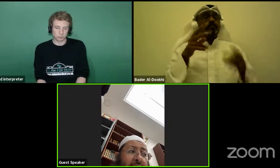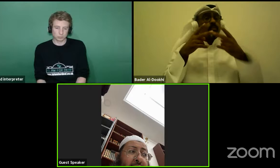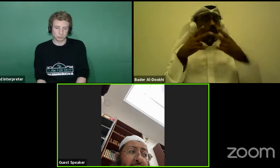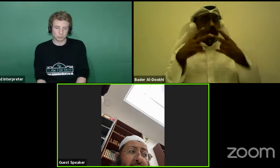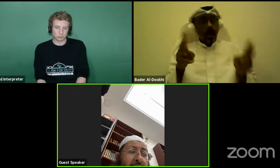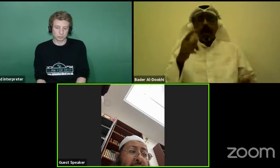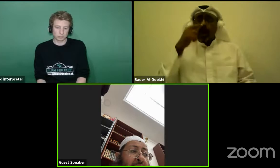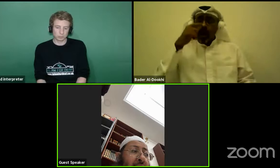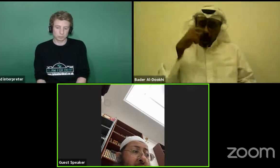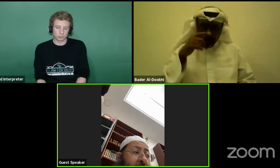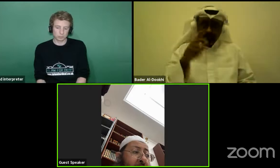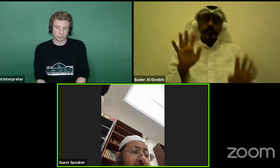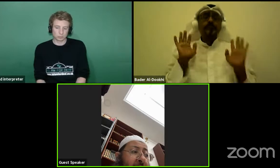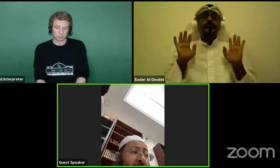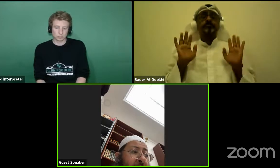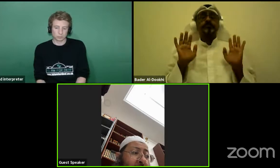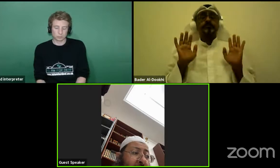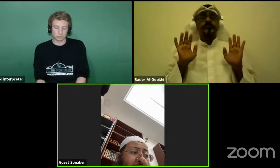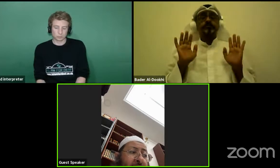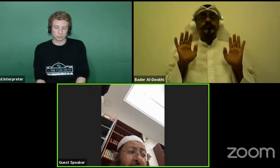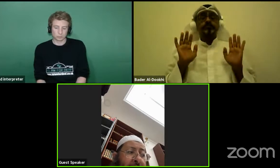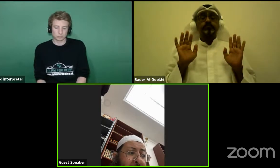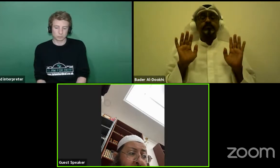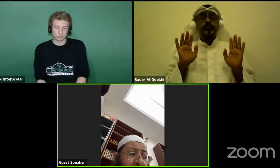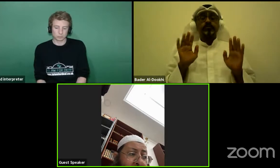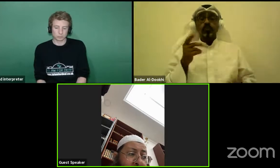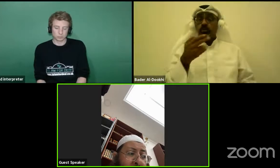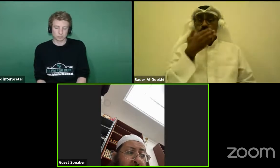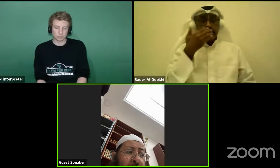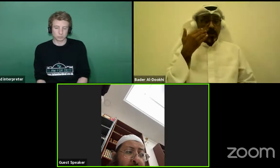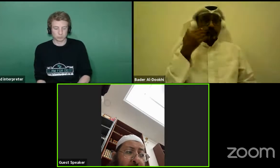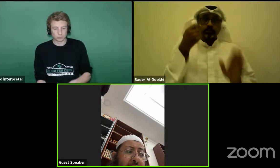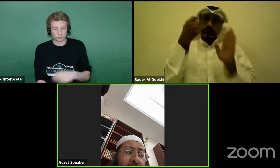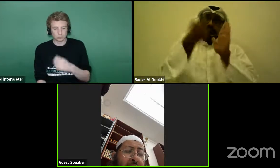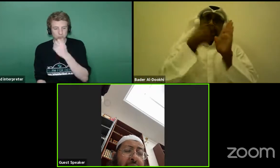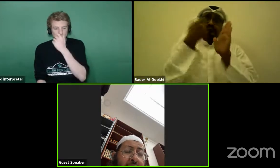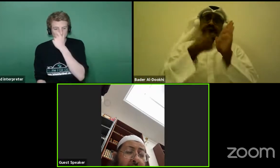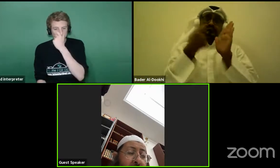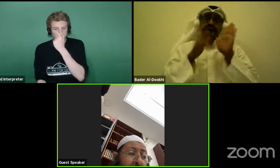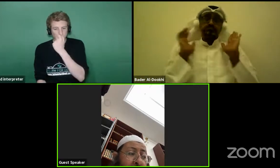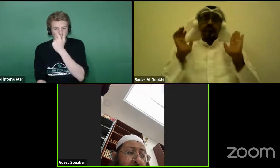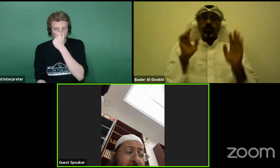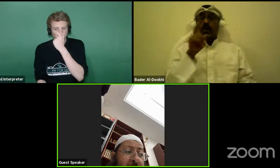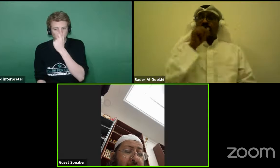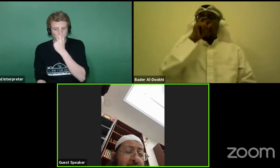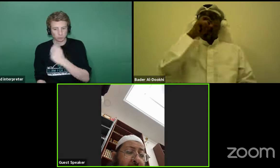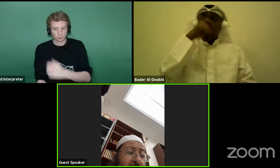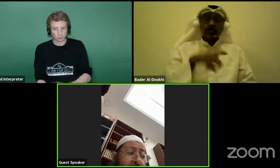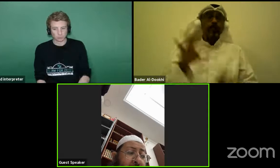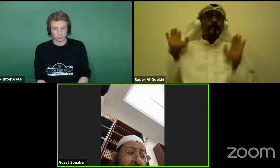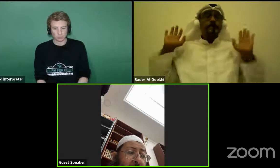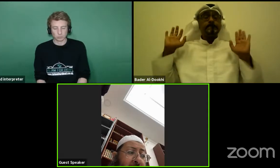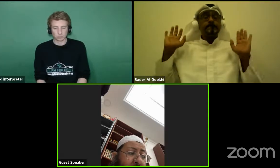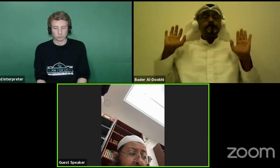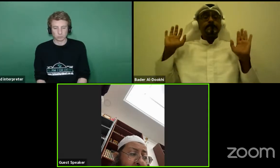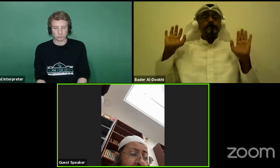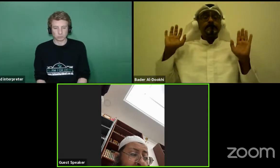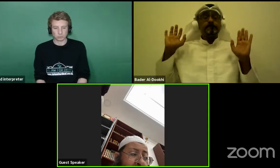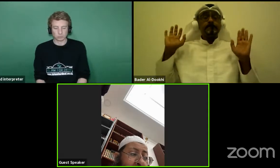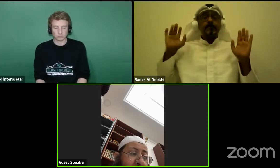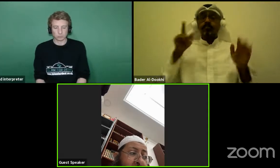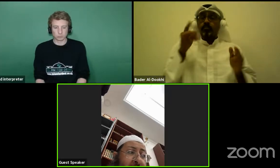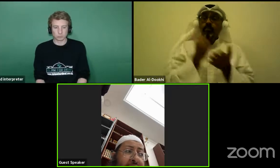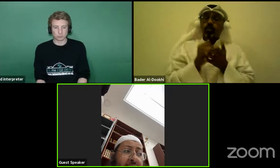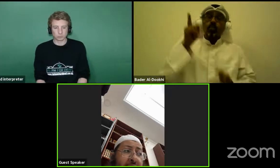والامتثال. كتب عليكم الصيام، أي فرض من قبل الله جل وعلا.